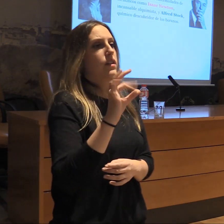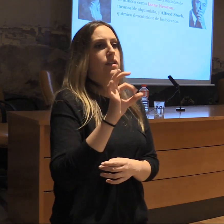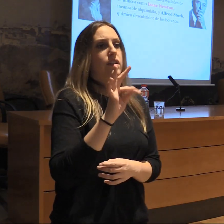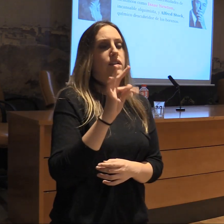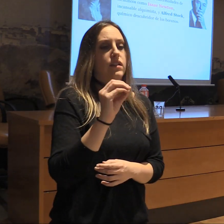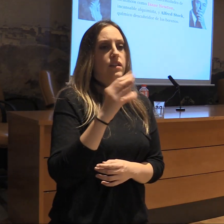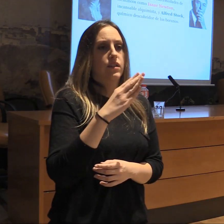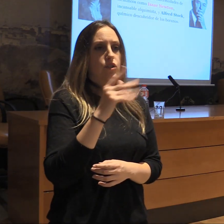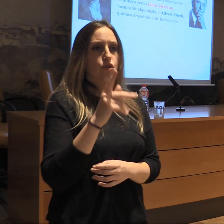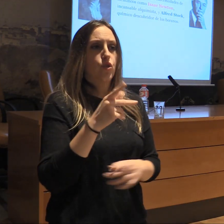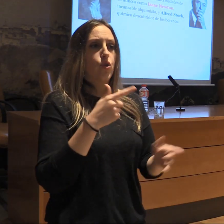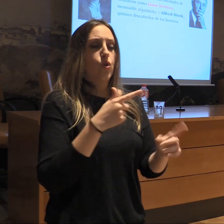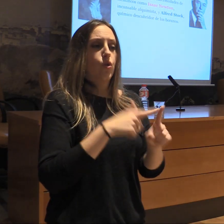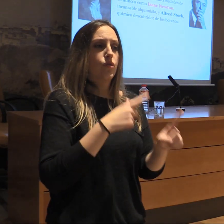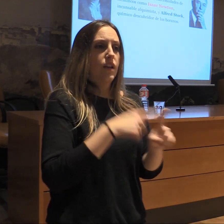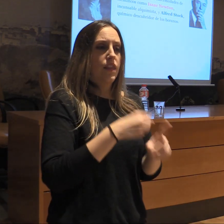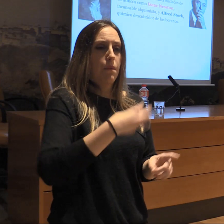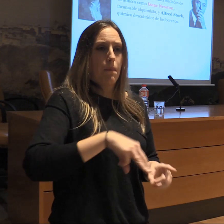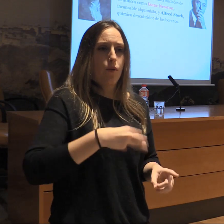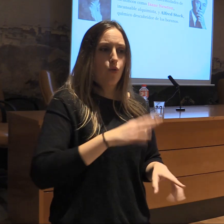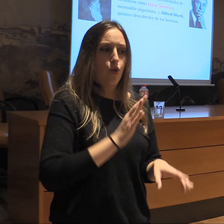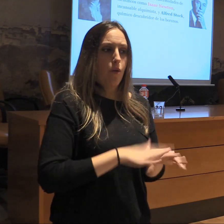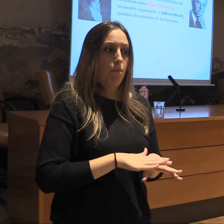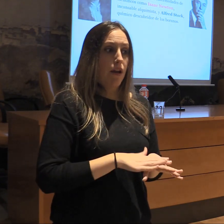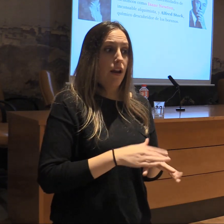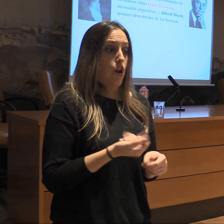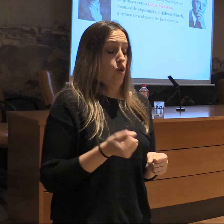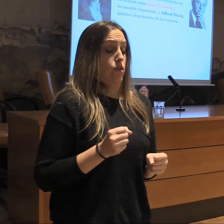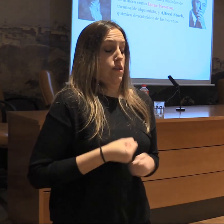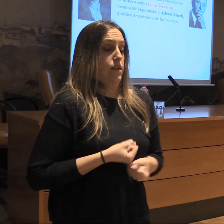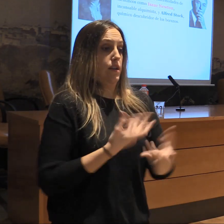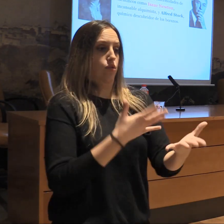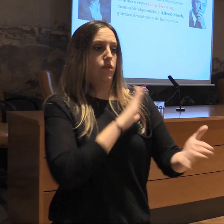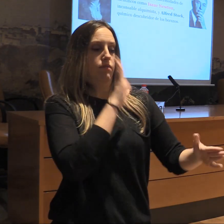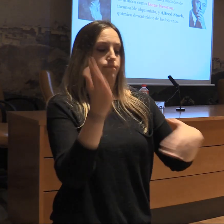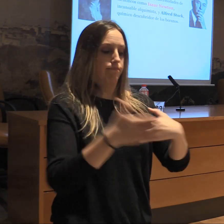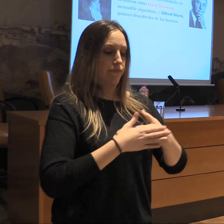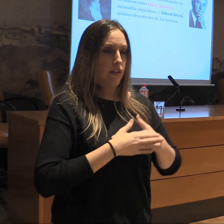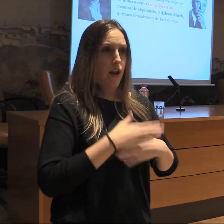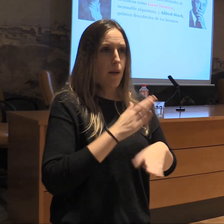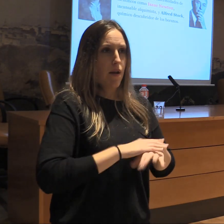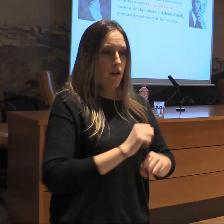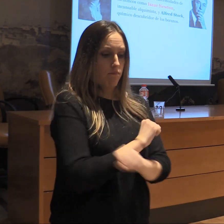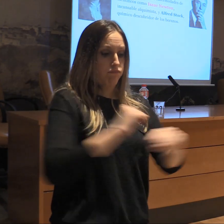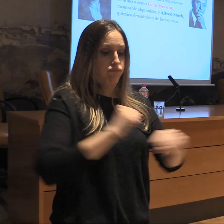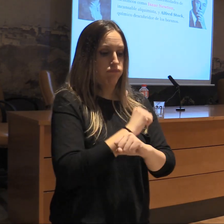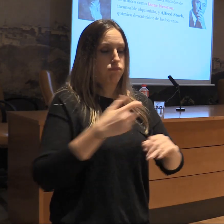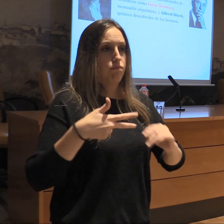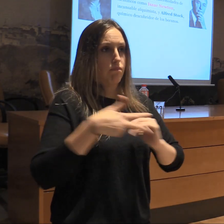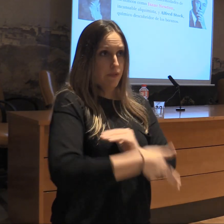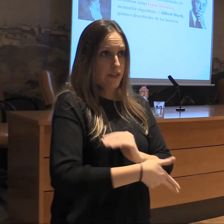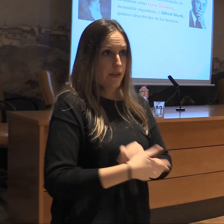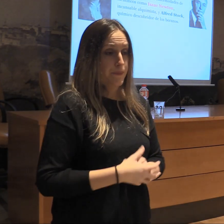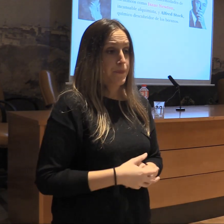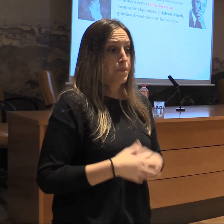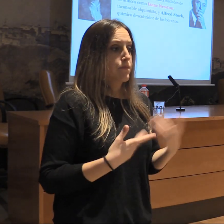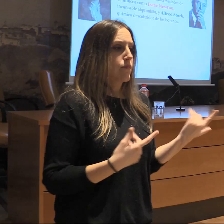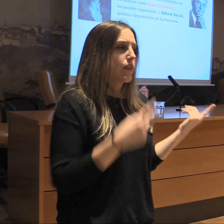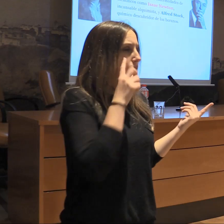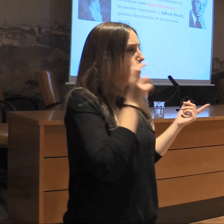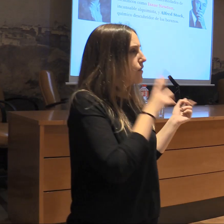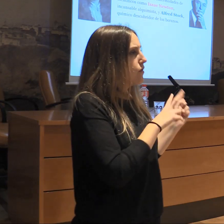usaba mercurio para cerrar los reactores que él usaba, para que no hubiera explosiones. Él fue el que vio que el mercurio